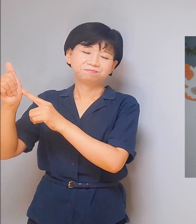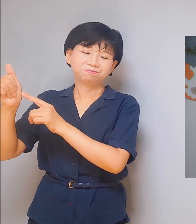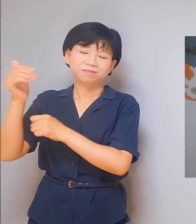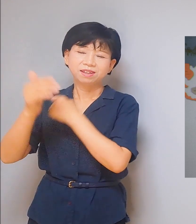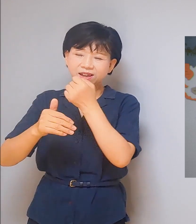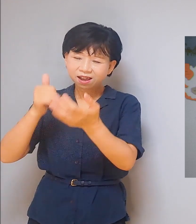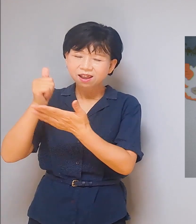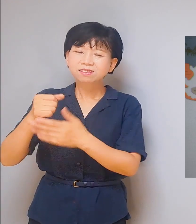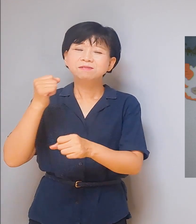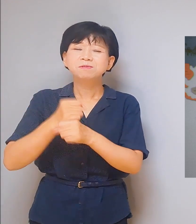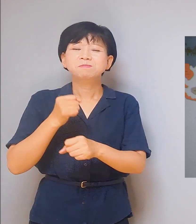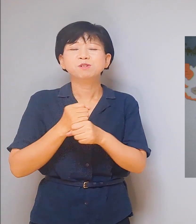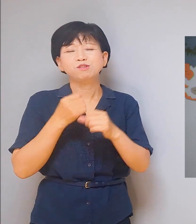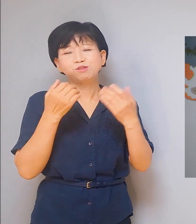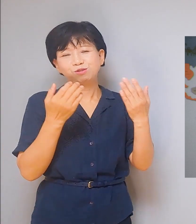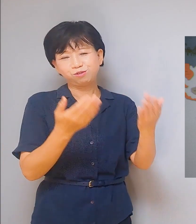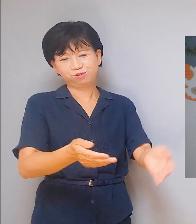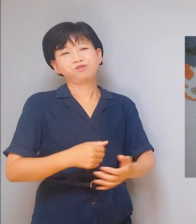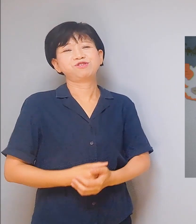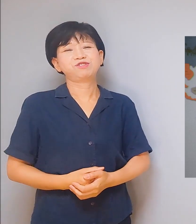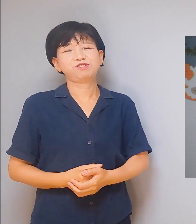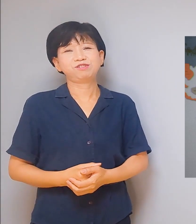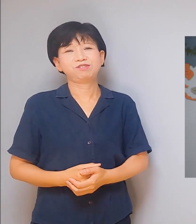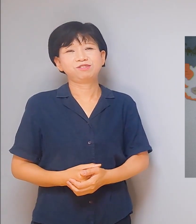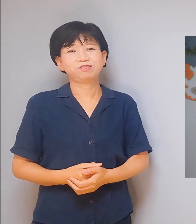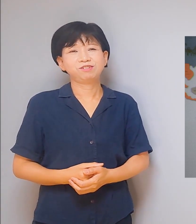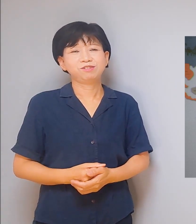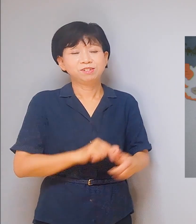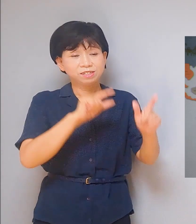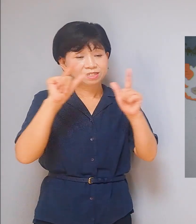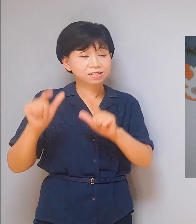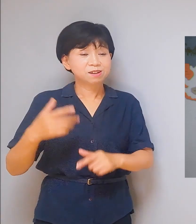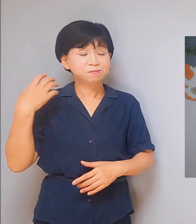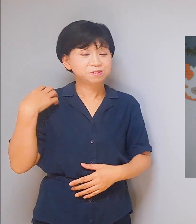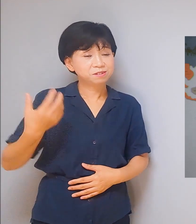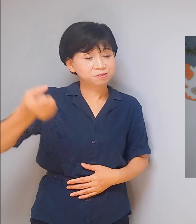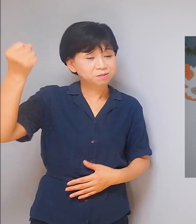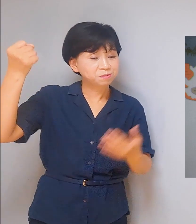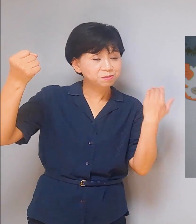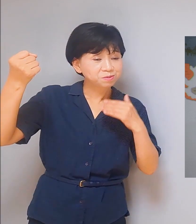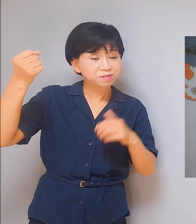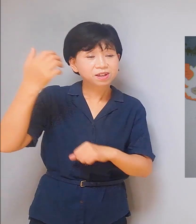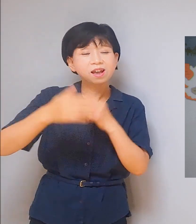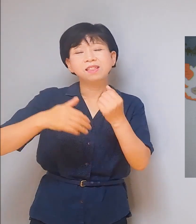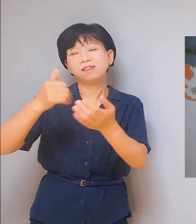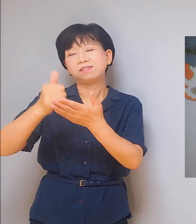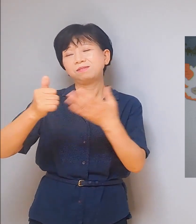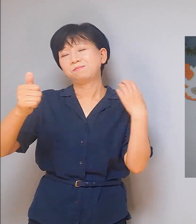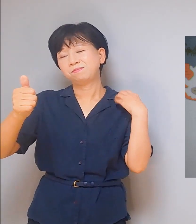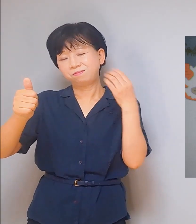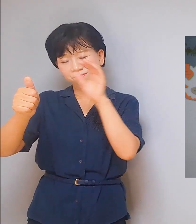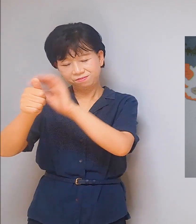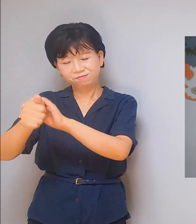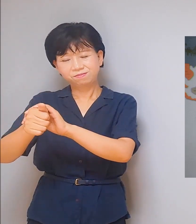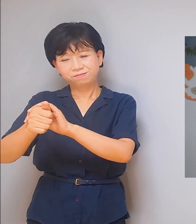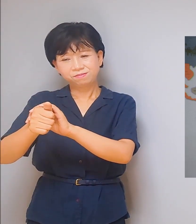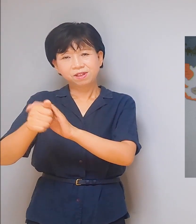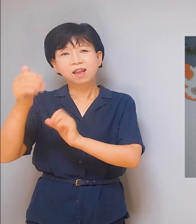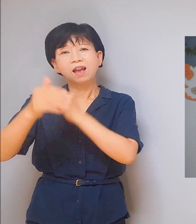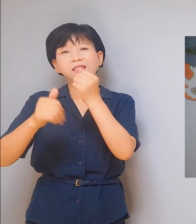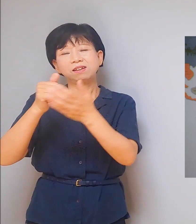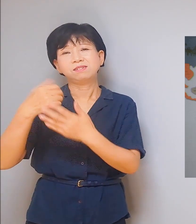하나님이 만들어 주신 거죠. 네. 우리의 인생길 누가 책임지실까요? 하나님이 책임지시는 줄